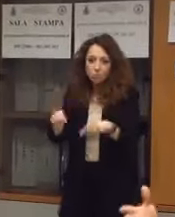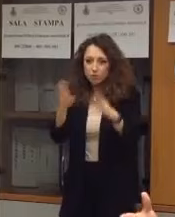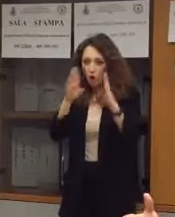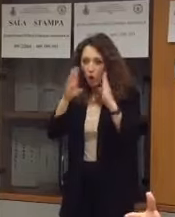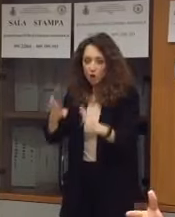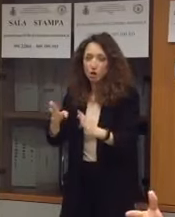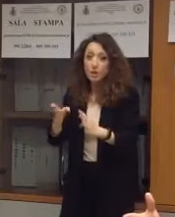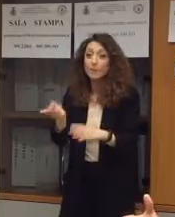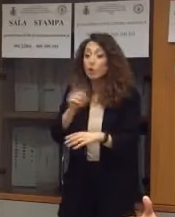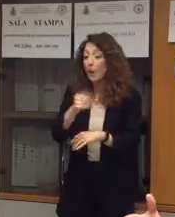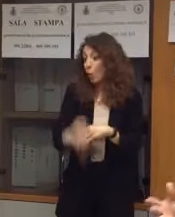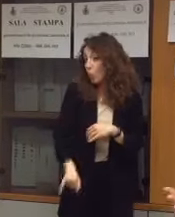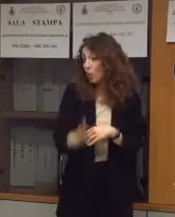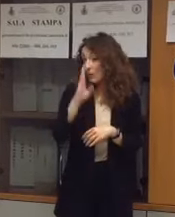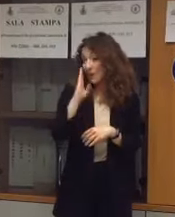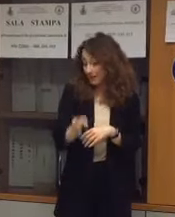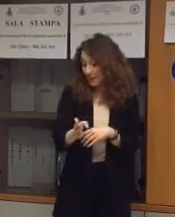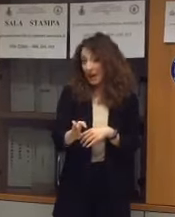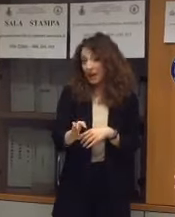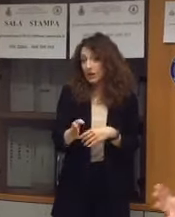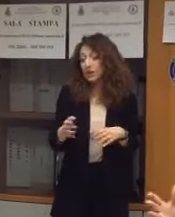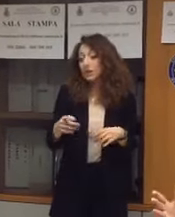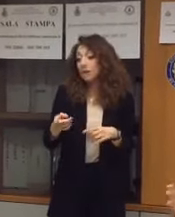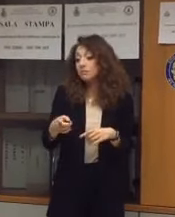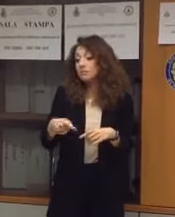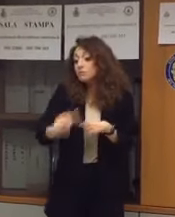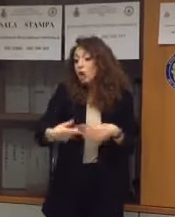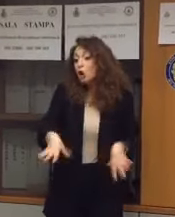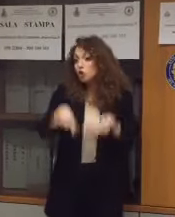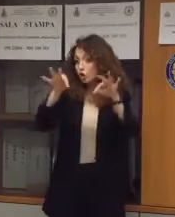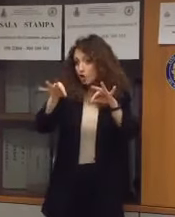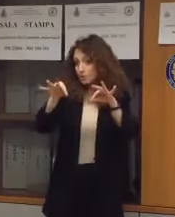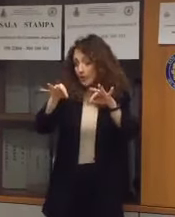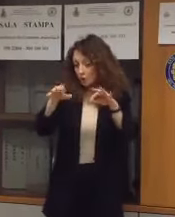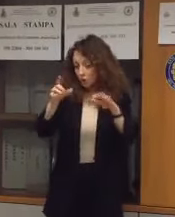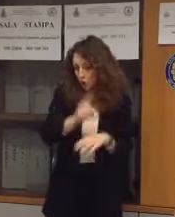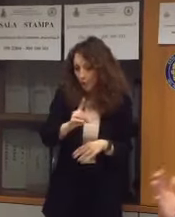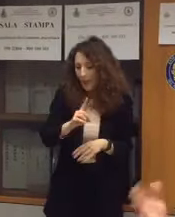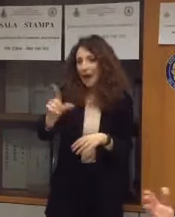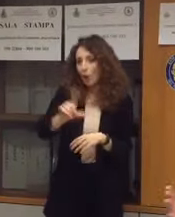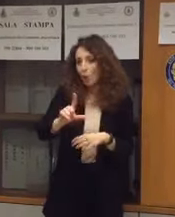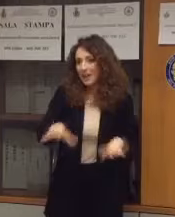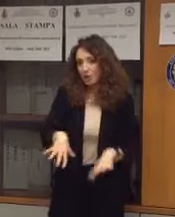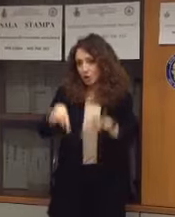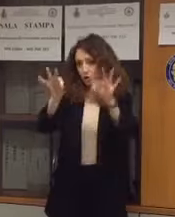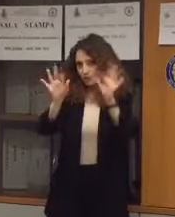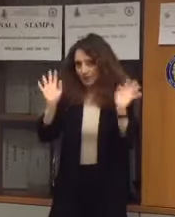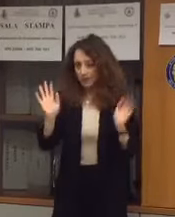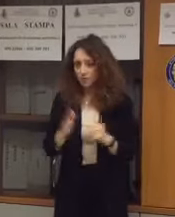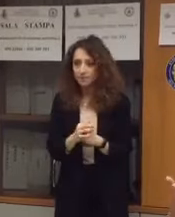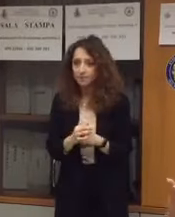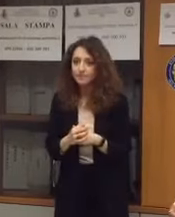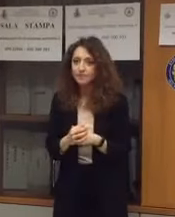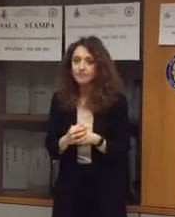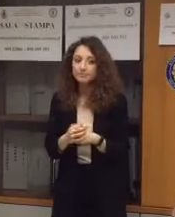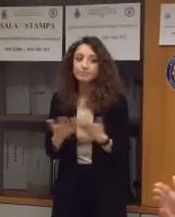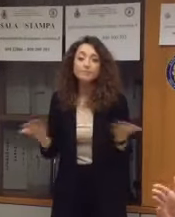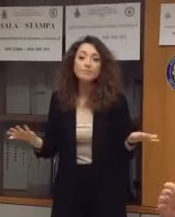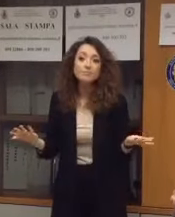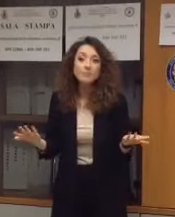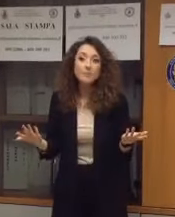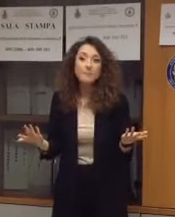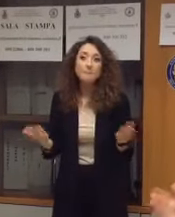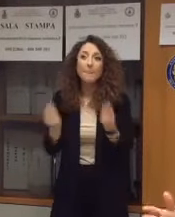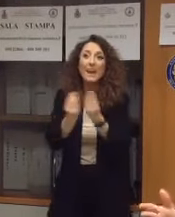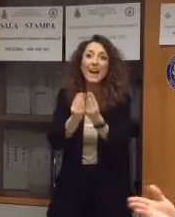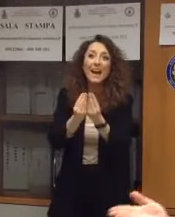l'ultima diretta che facciamo, poi sospendiamo domenica e lunedì, anche perché i ragazzi che ci